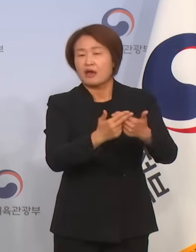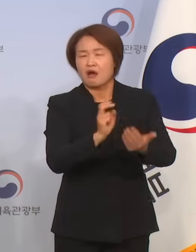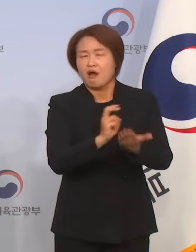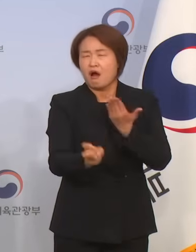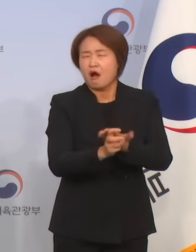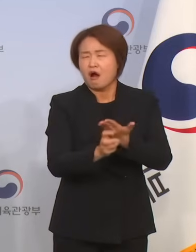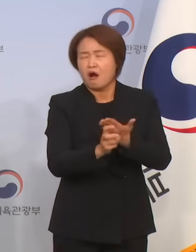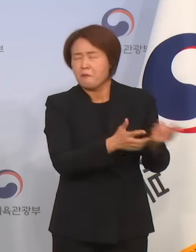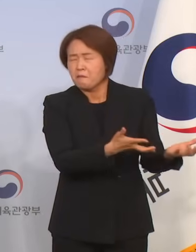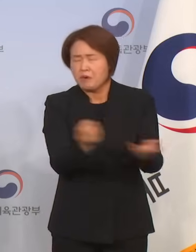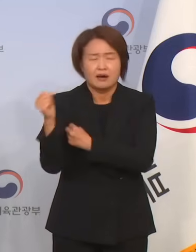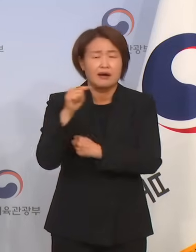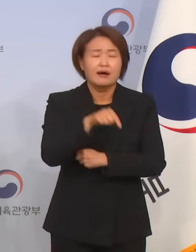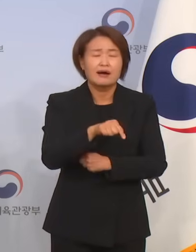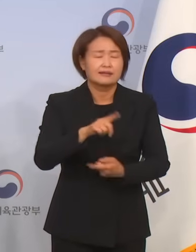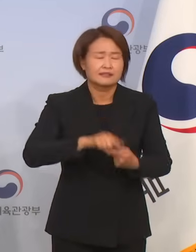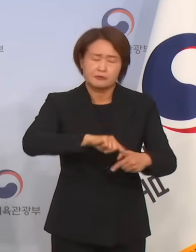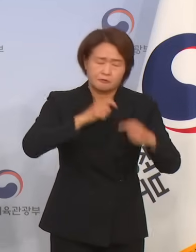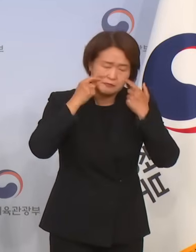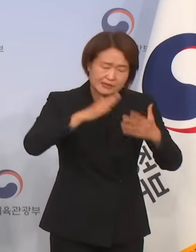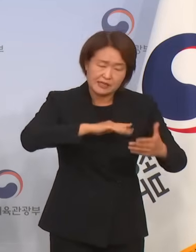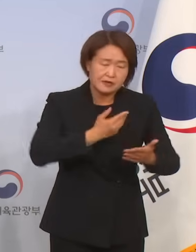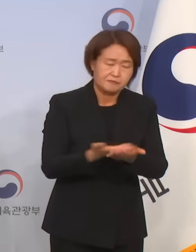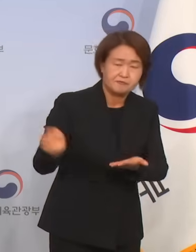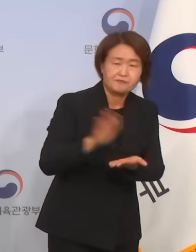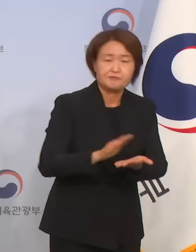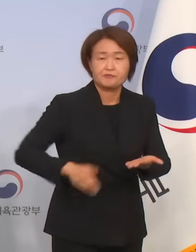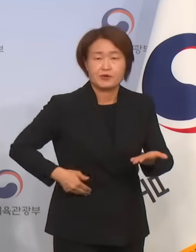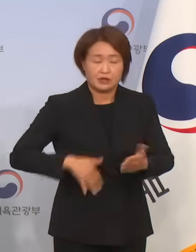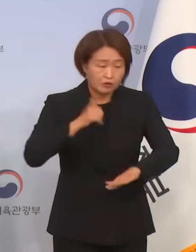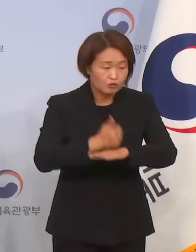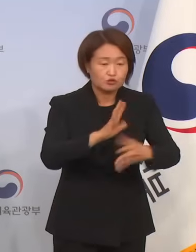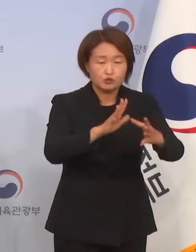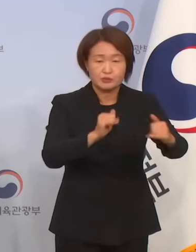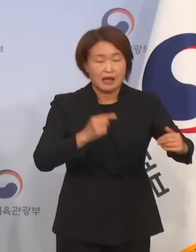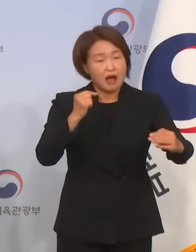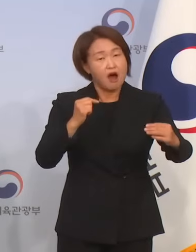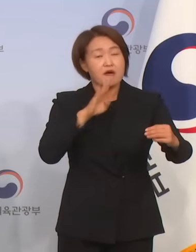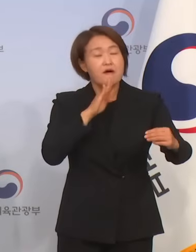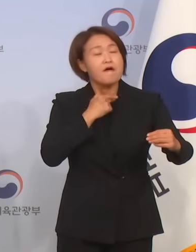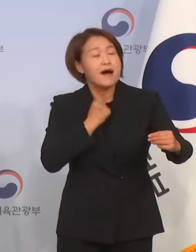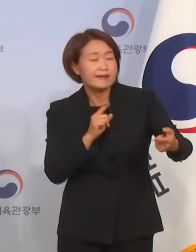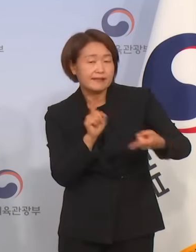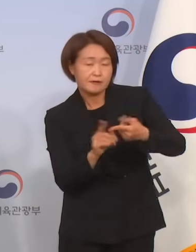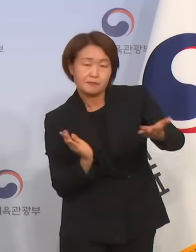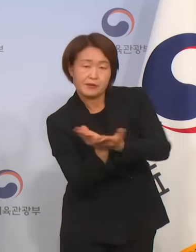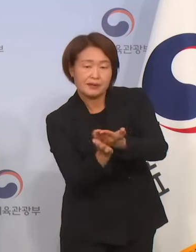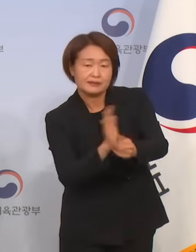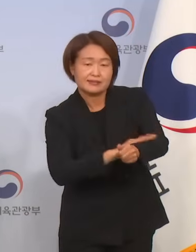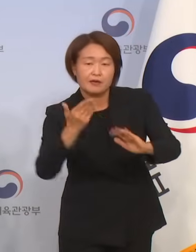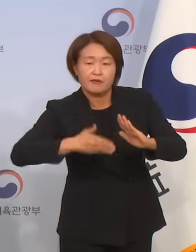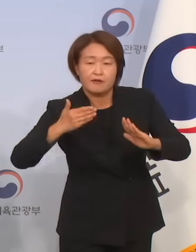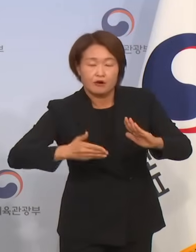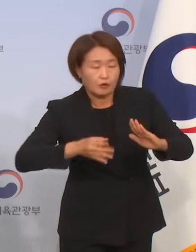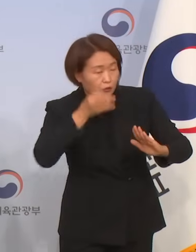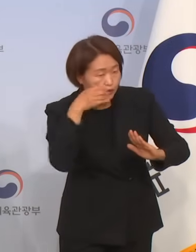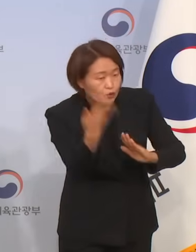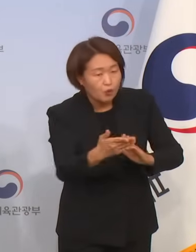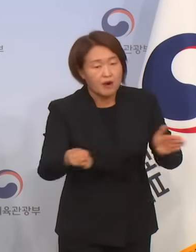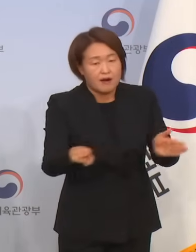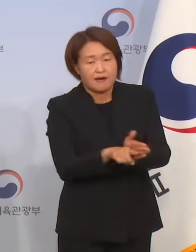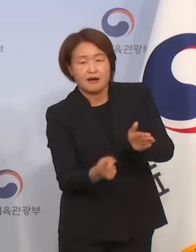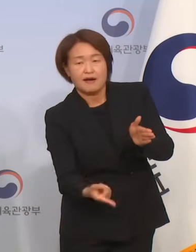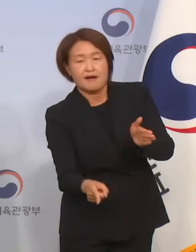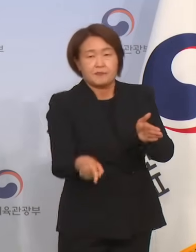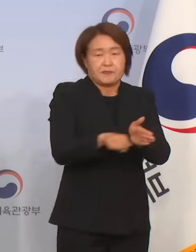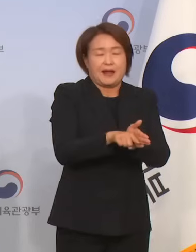불합리한 관행을 개선하여 국민의 눈높이에 맞는 축구 행정의 공정성을 확보하여 신뢰를 회복하기를